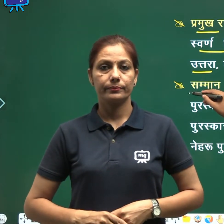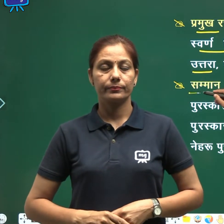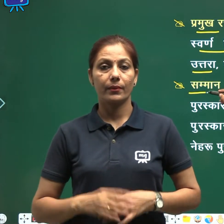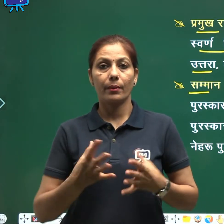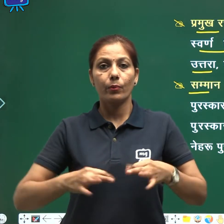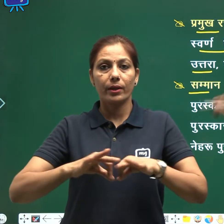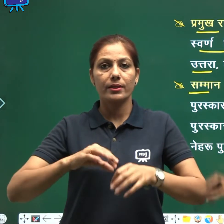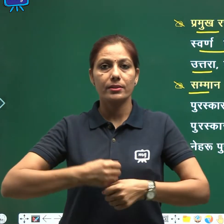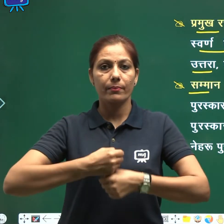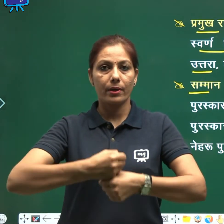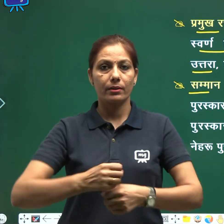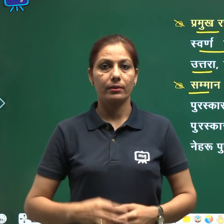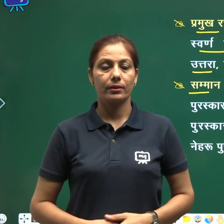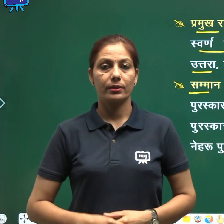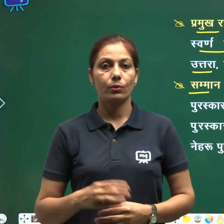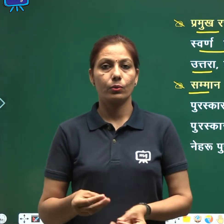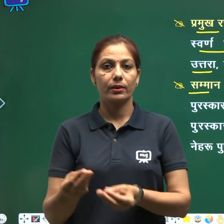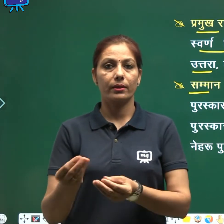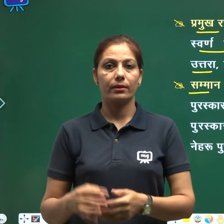प्रमुख सम्मान जो इन्हें प्राप्त हुए: